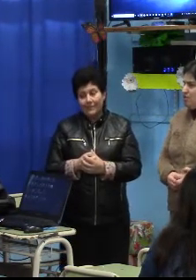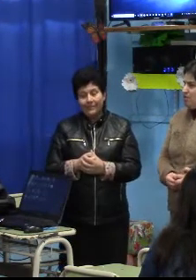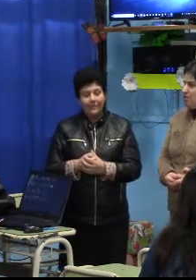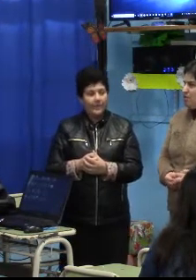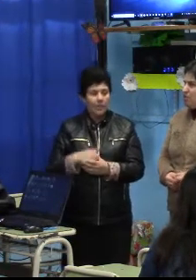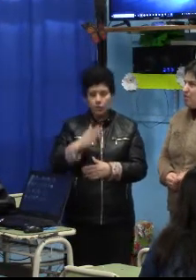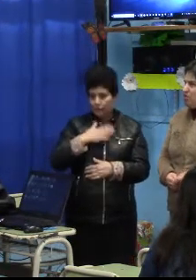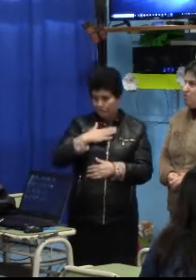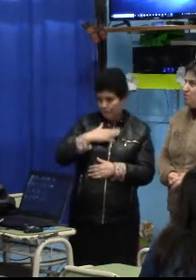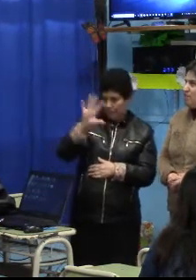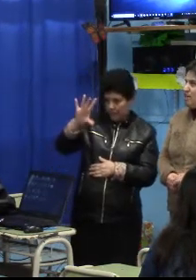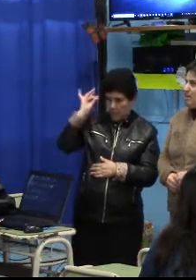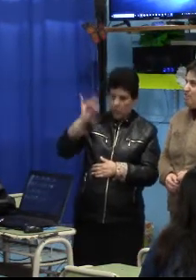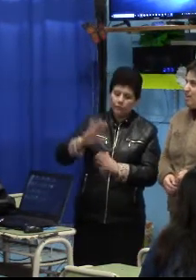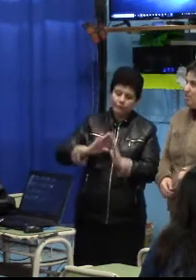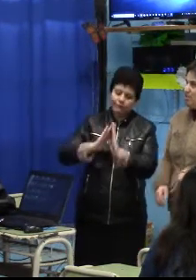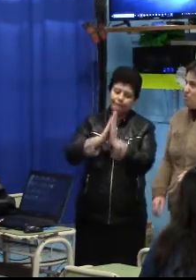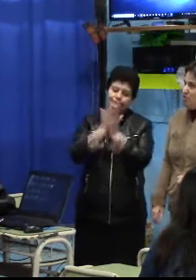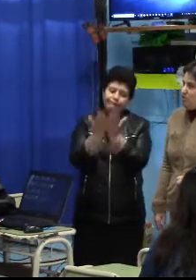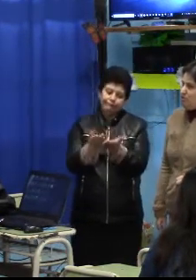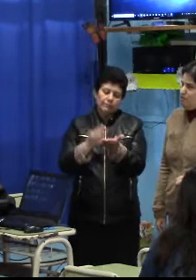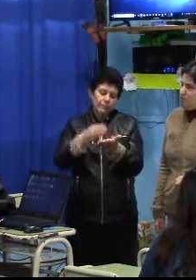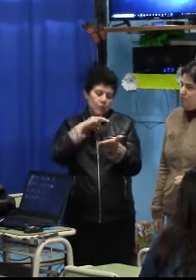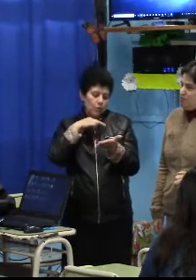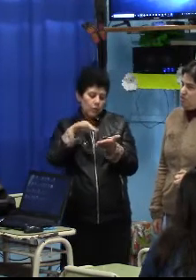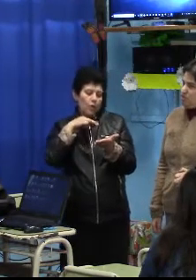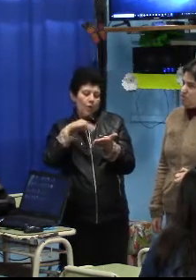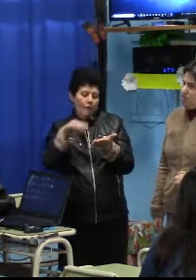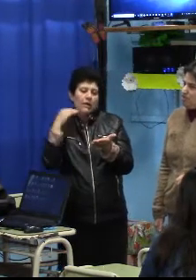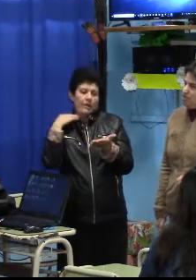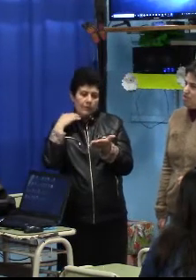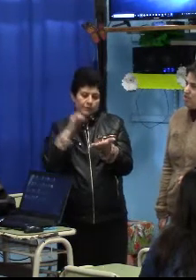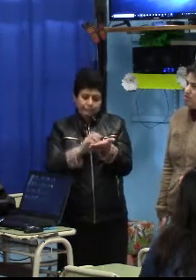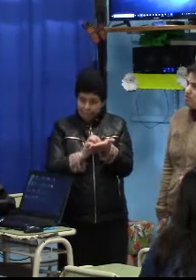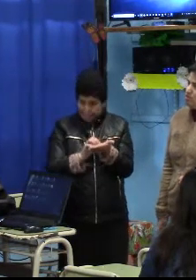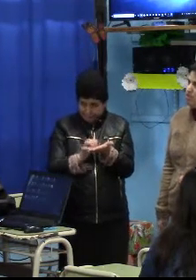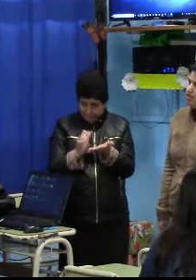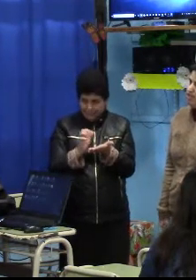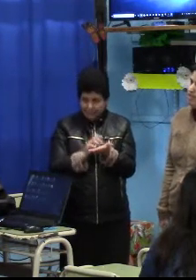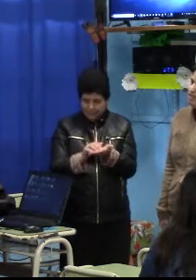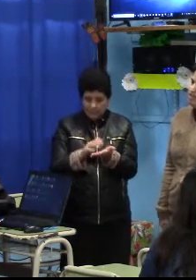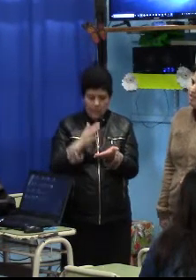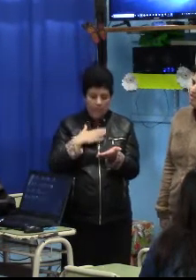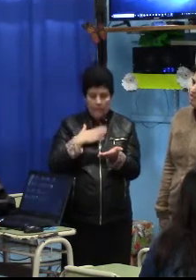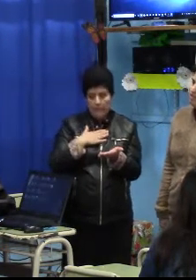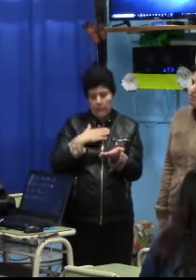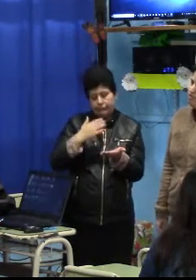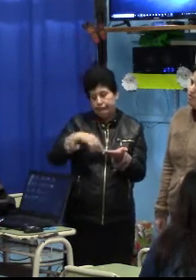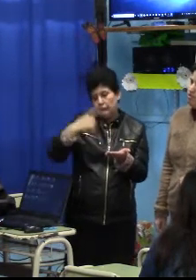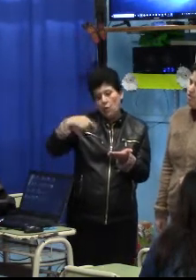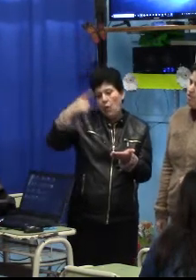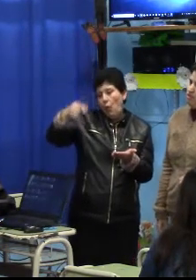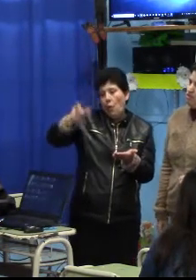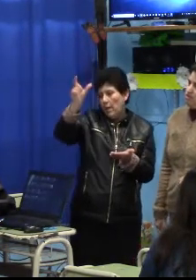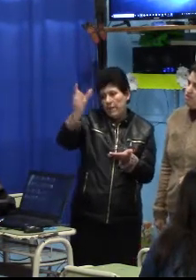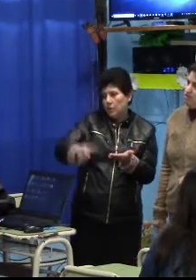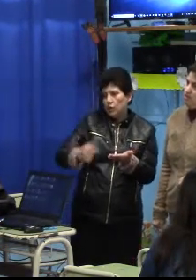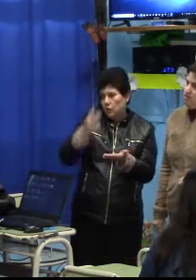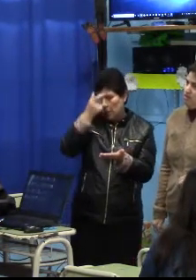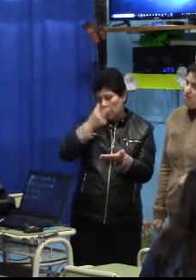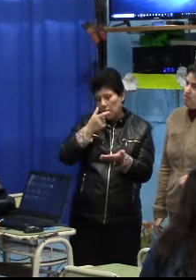yo prefiero la lectura porque así aprendo mejor, pero la mayoría de los ciegos hoy en día no están prefiriendo el